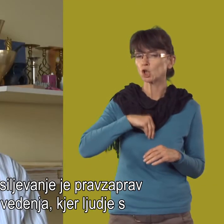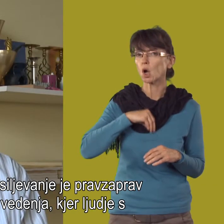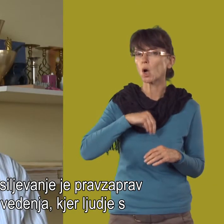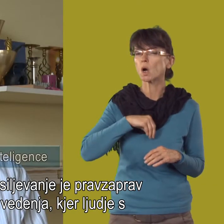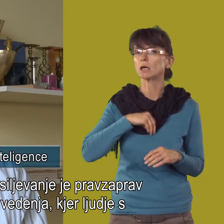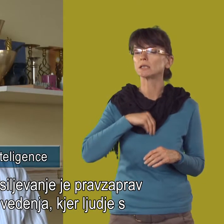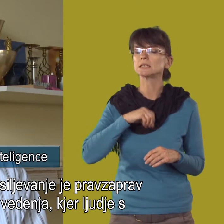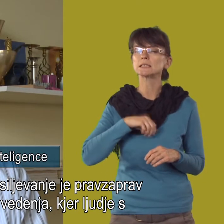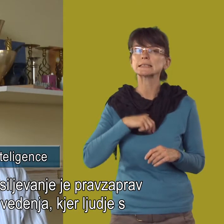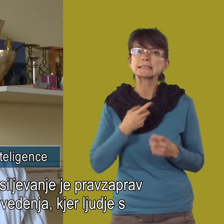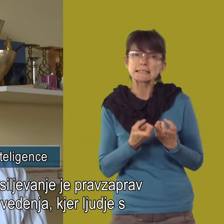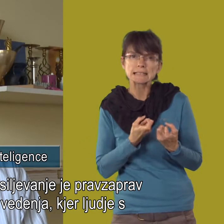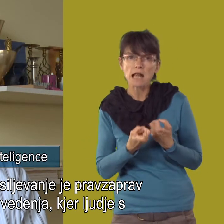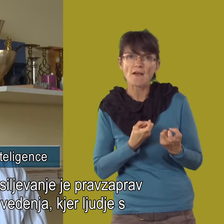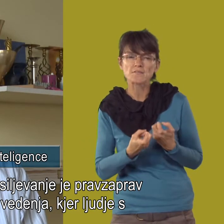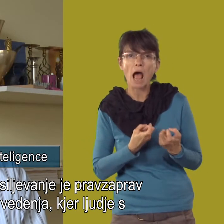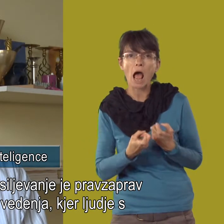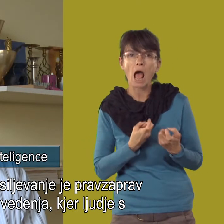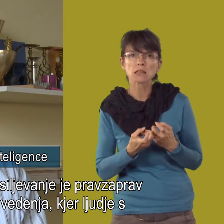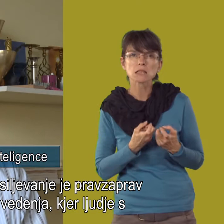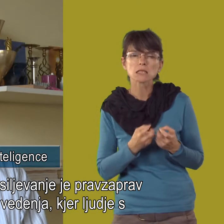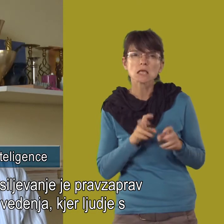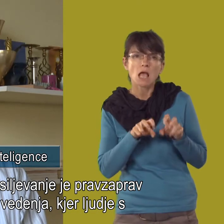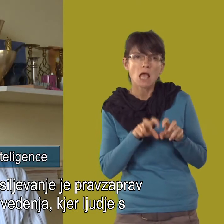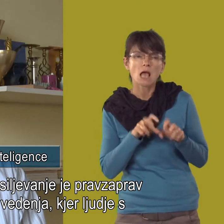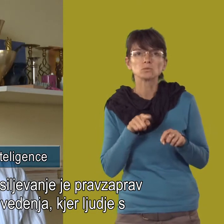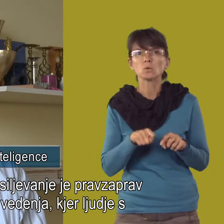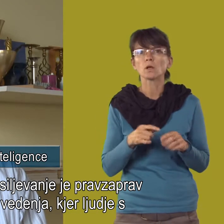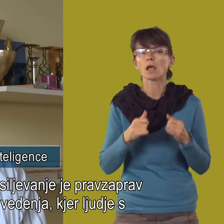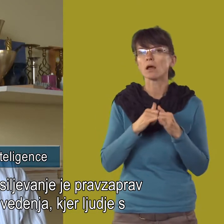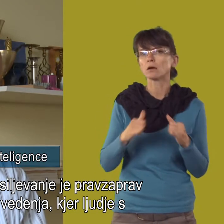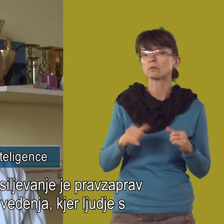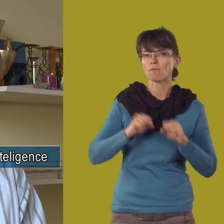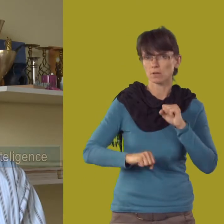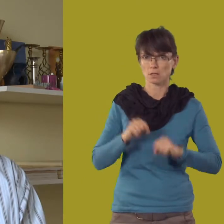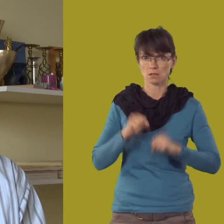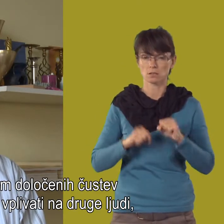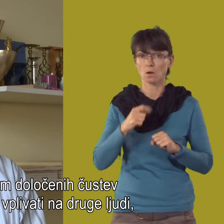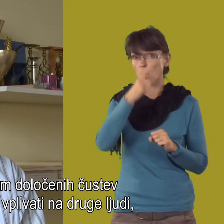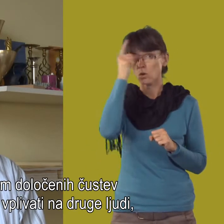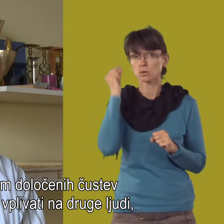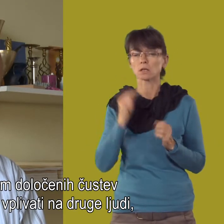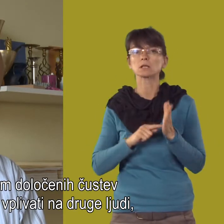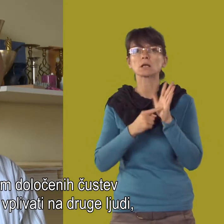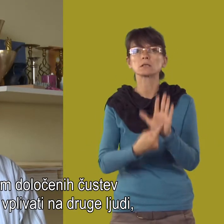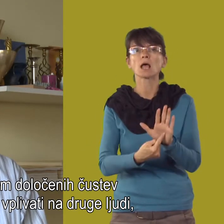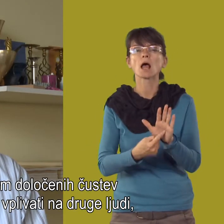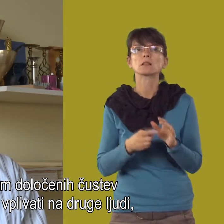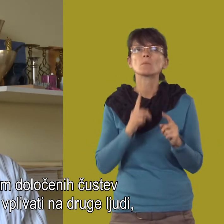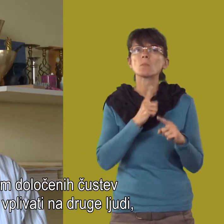Čustveno izsiljevanje je pravzaprav en način vedenja, kjer ljudje z kazanjem določenih